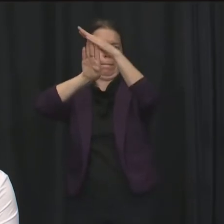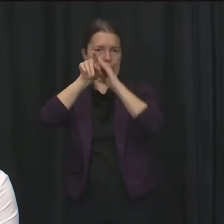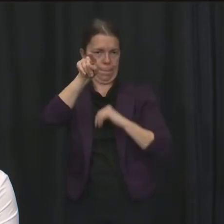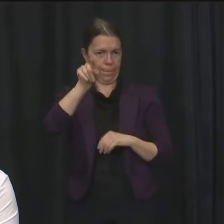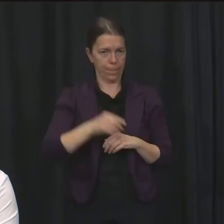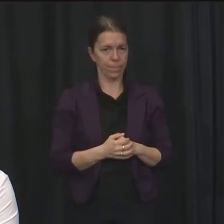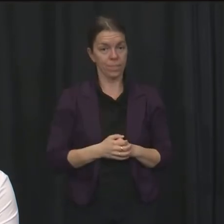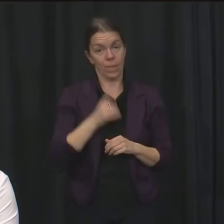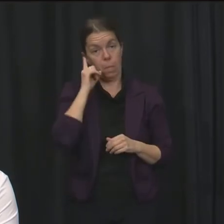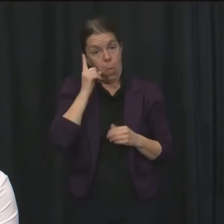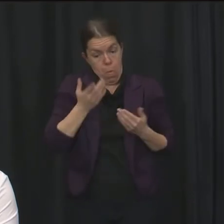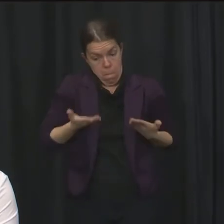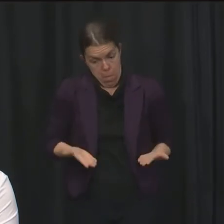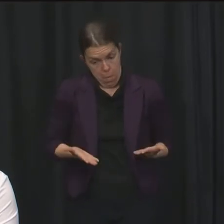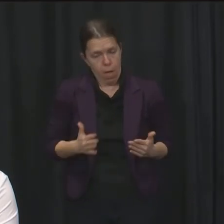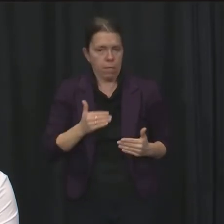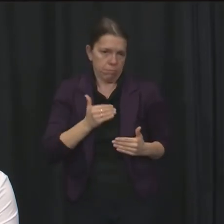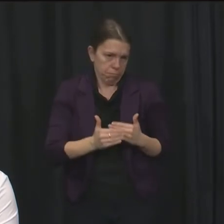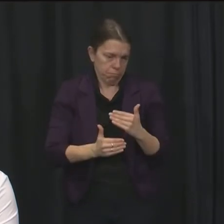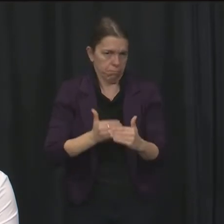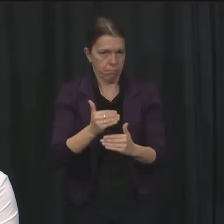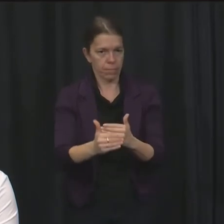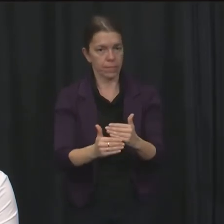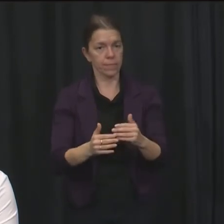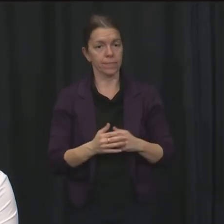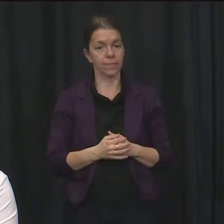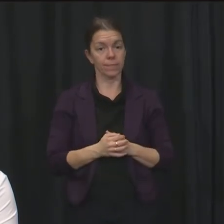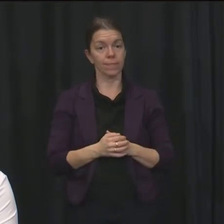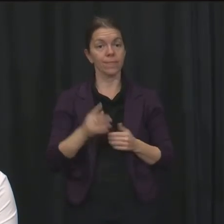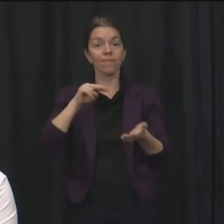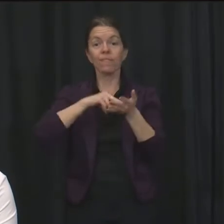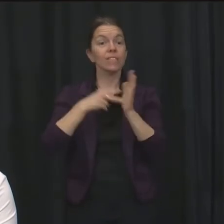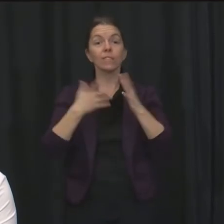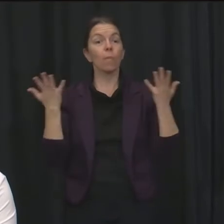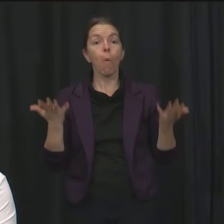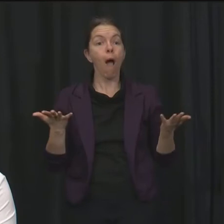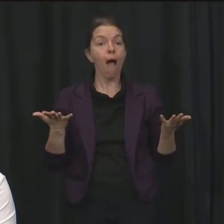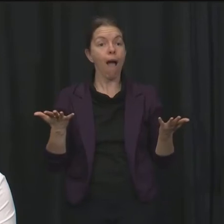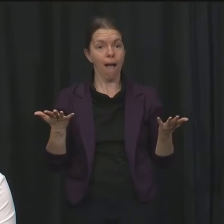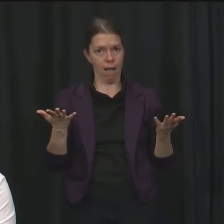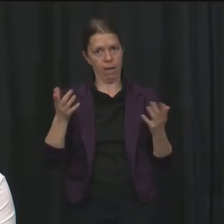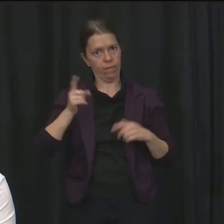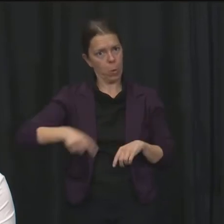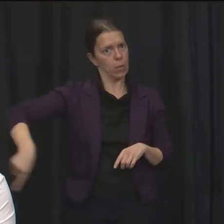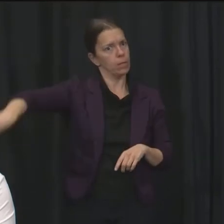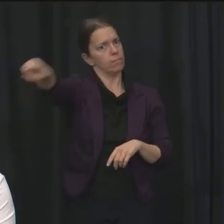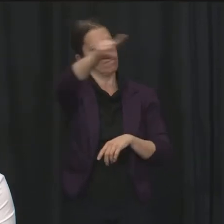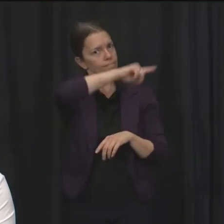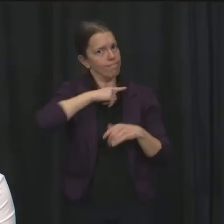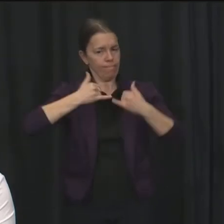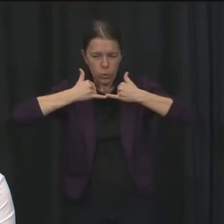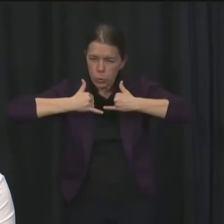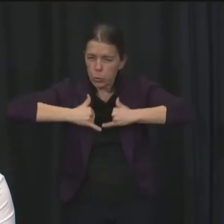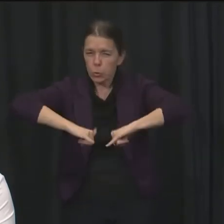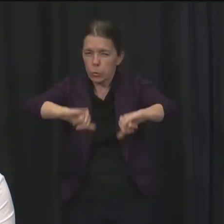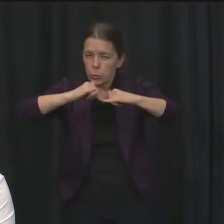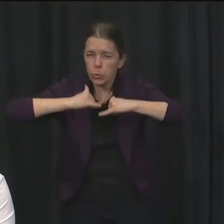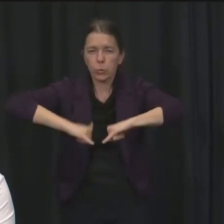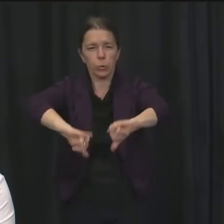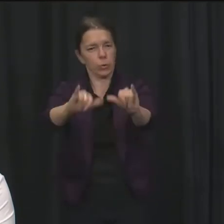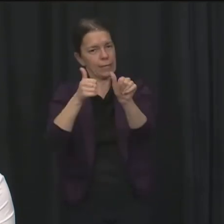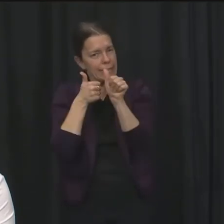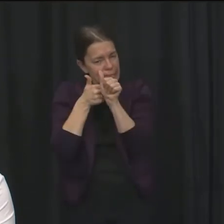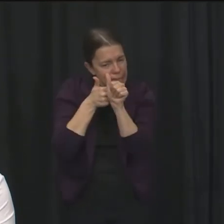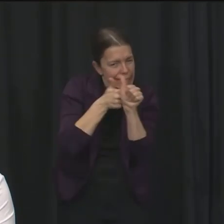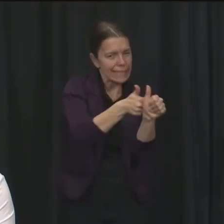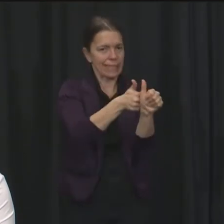plus élevé. Ce que ça veut dire aussi, c'est qu'on doit absolument maintenir nos mesures de distanciation dans les prochains jours, mais